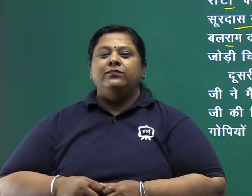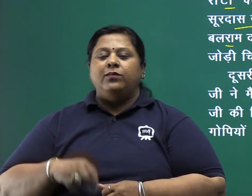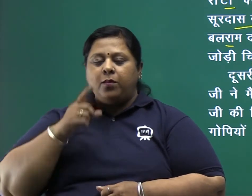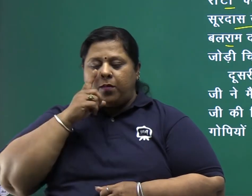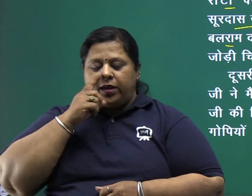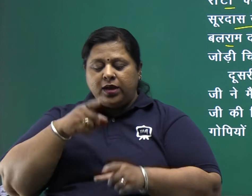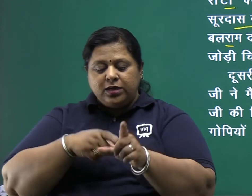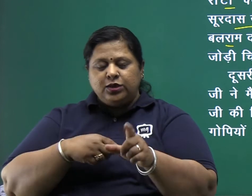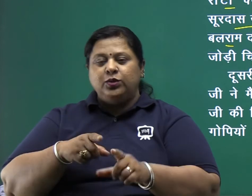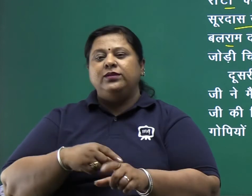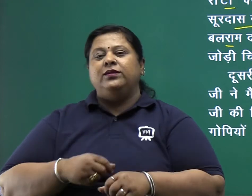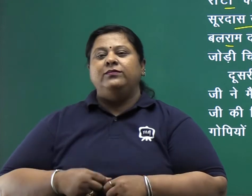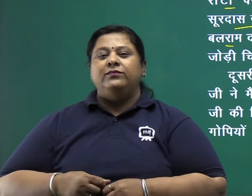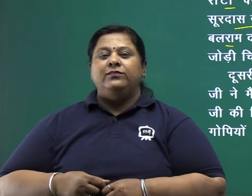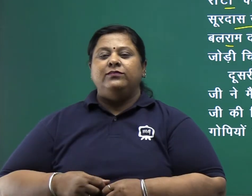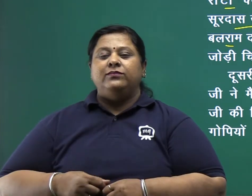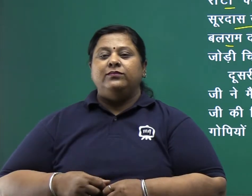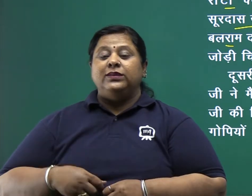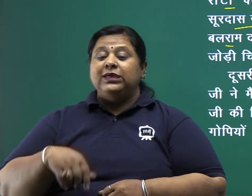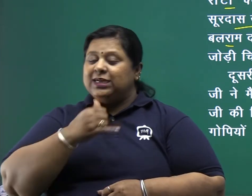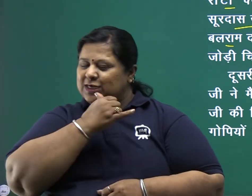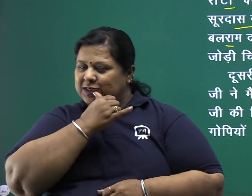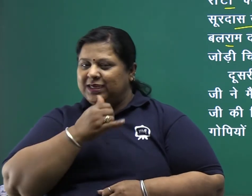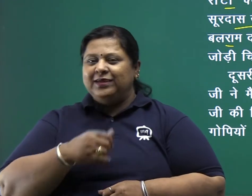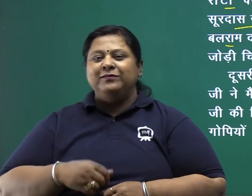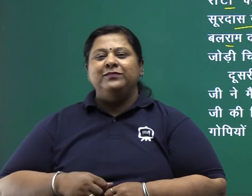मैया यशोदा से कृष्ण जी की